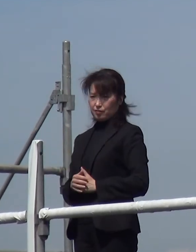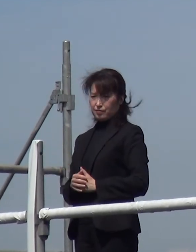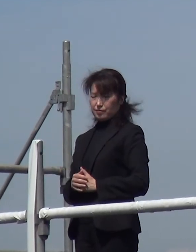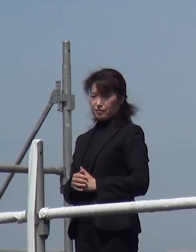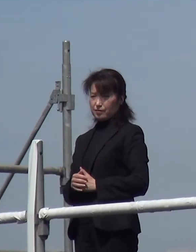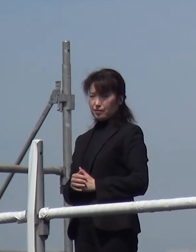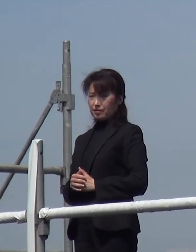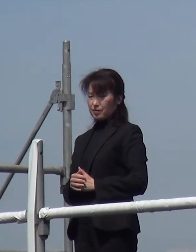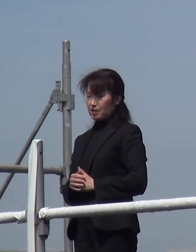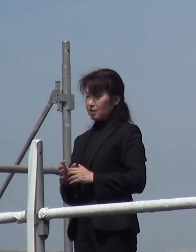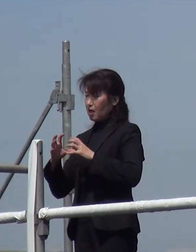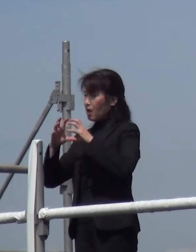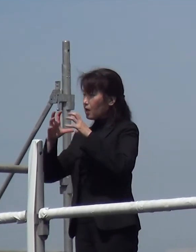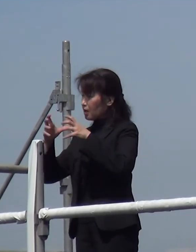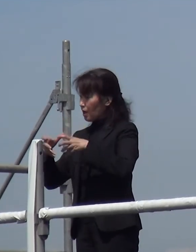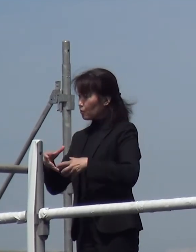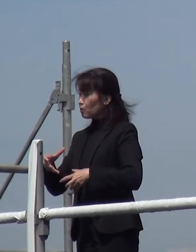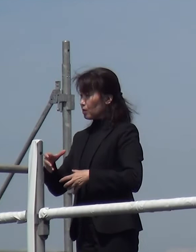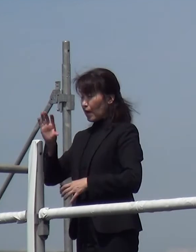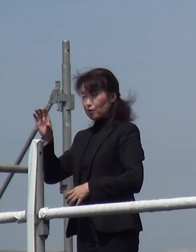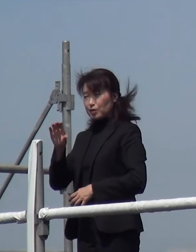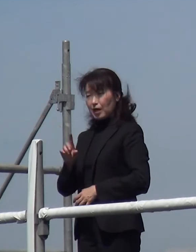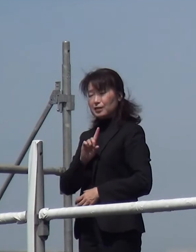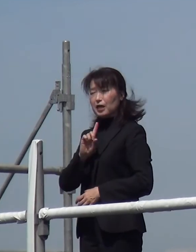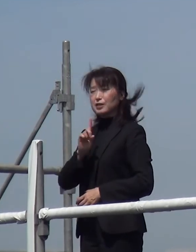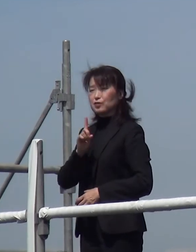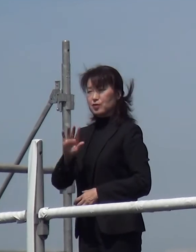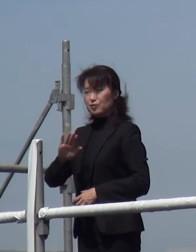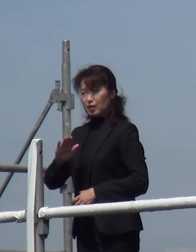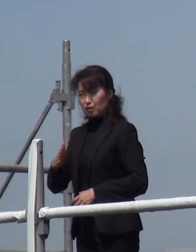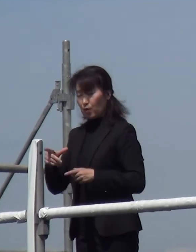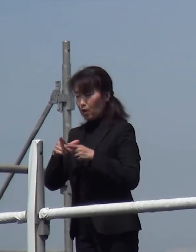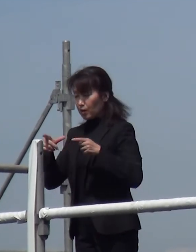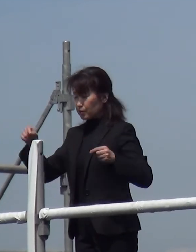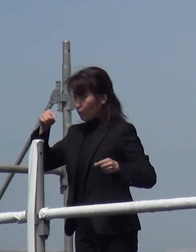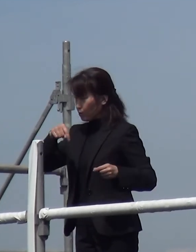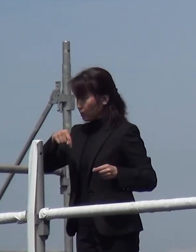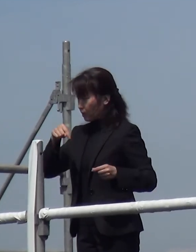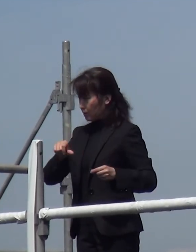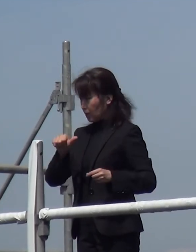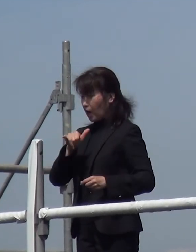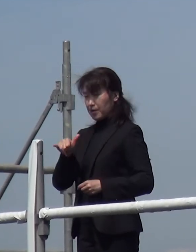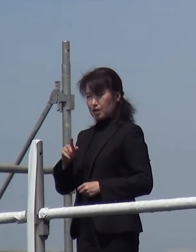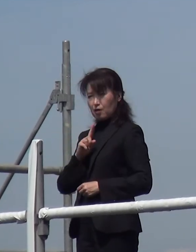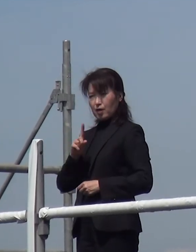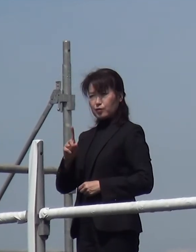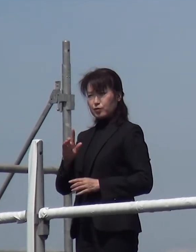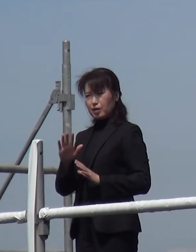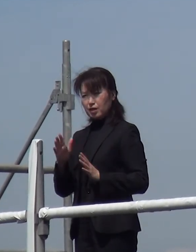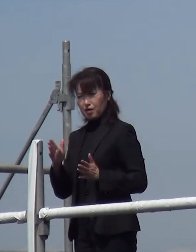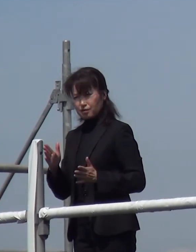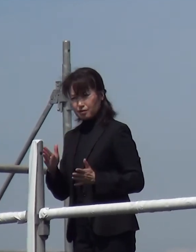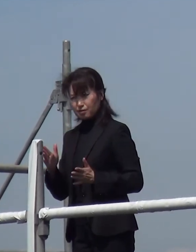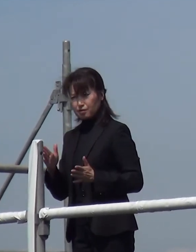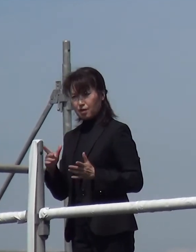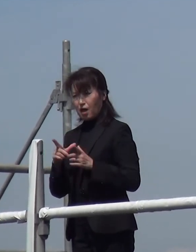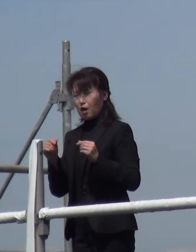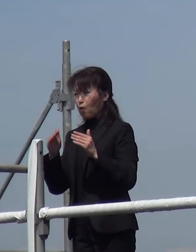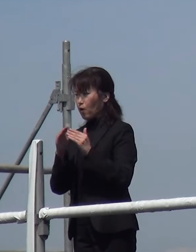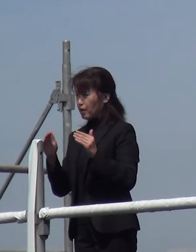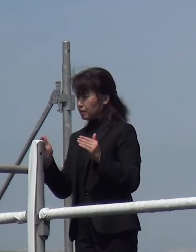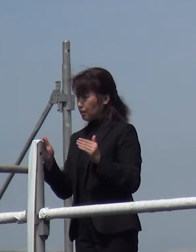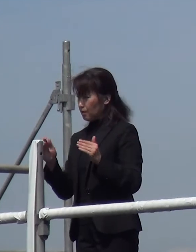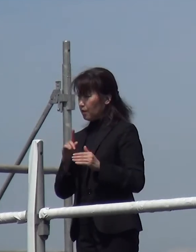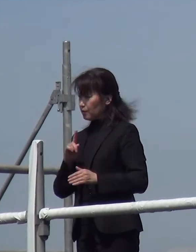そう外国で繰り返し言いながら、日本ではまだそれを国会で、あるいはそれ